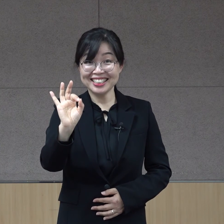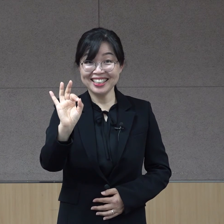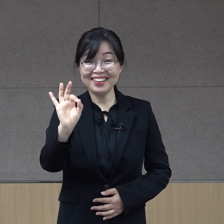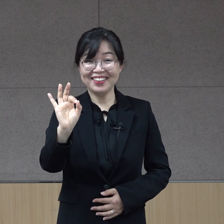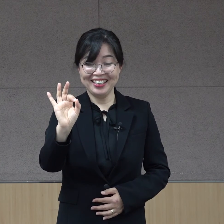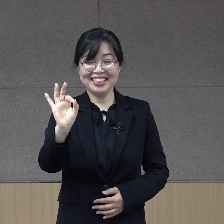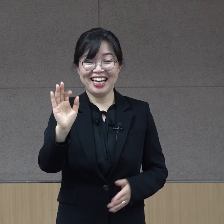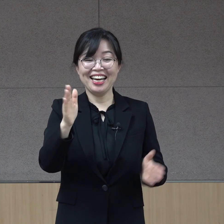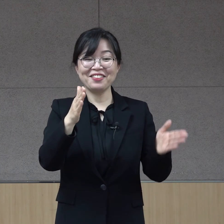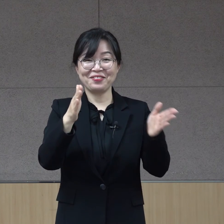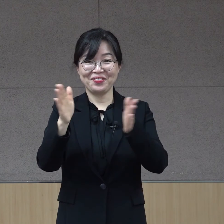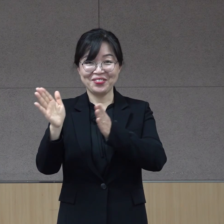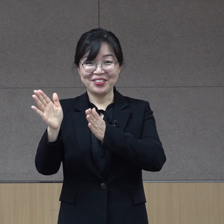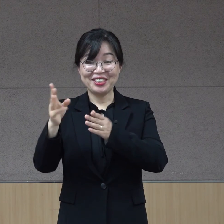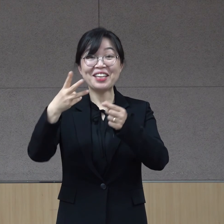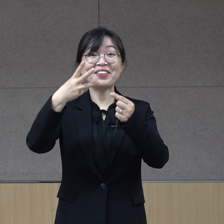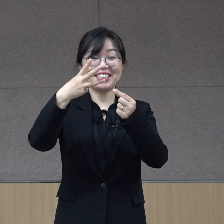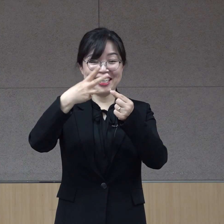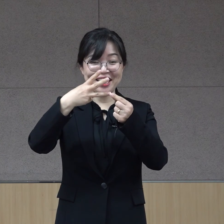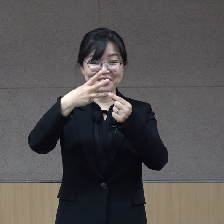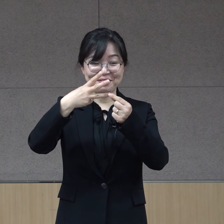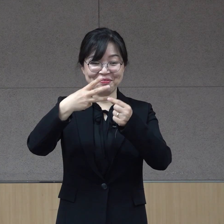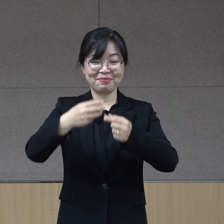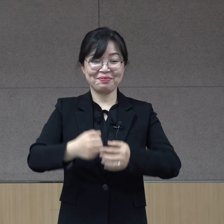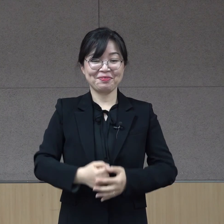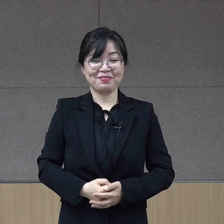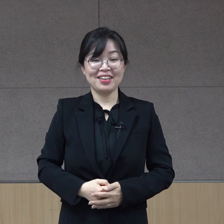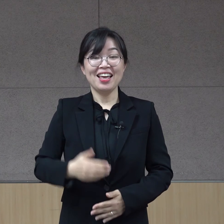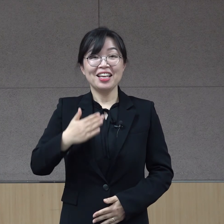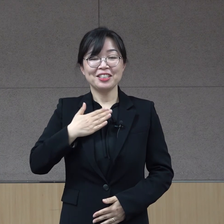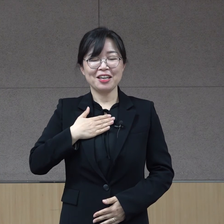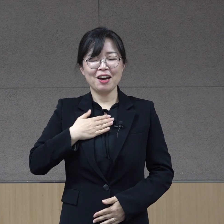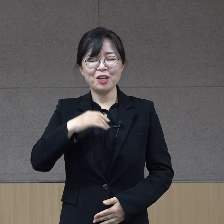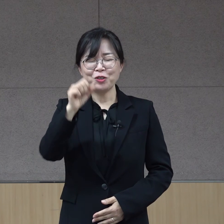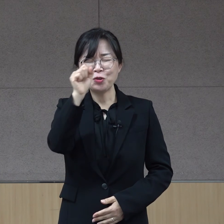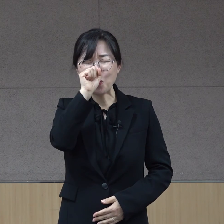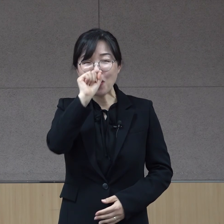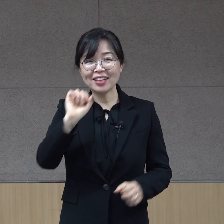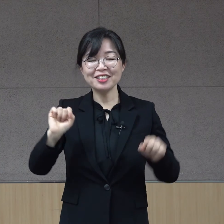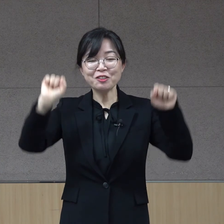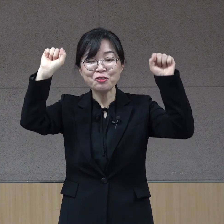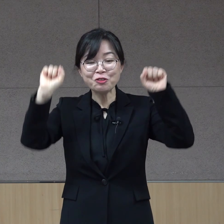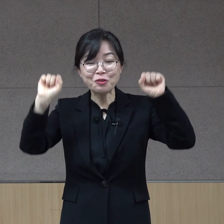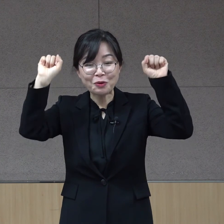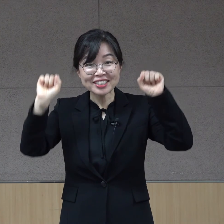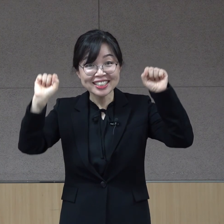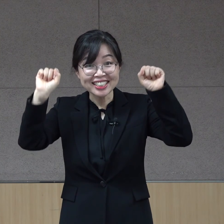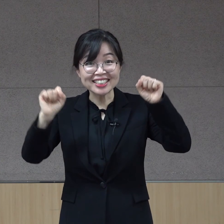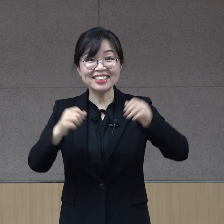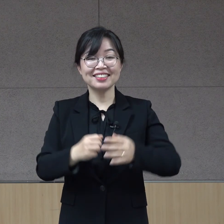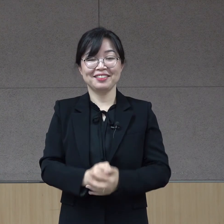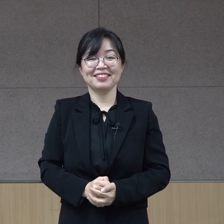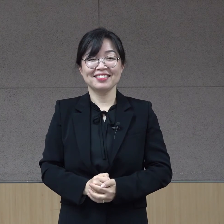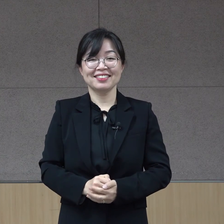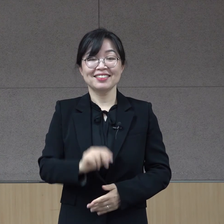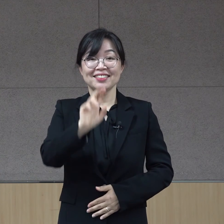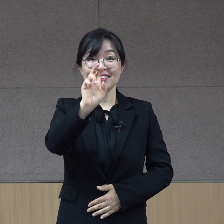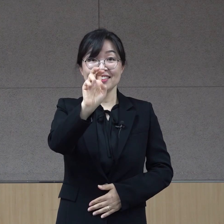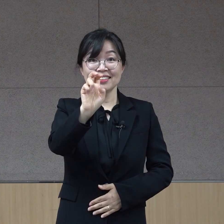아시겠어요? 자, 세 번째. 제가 좋아하는 운동은